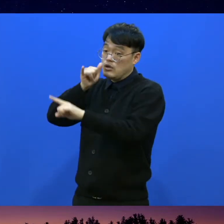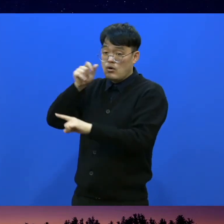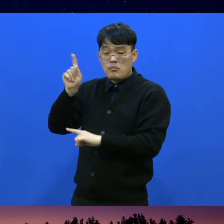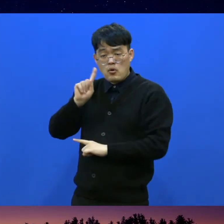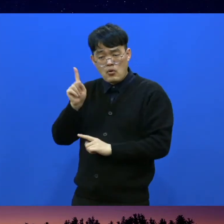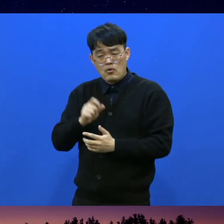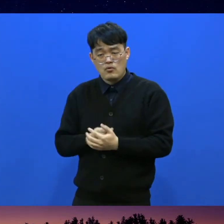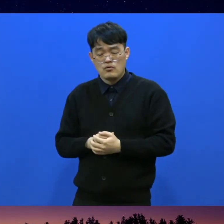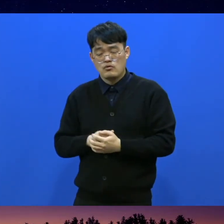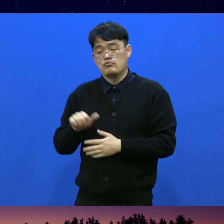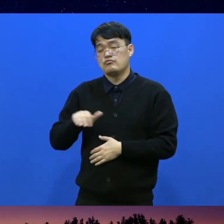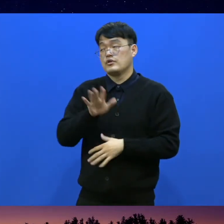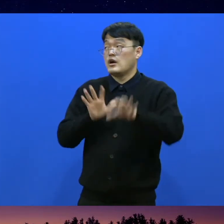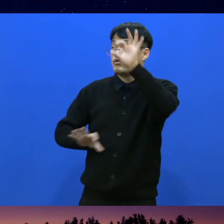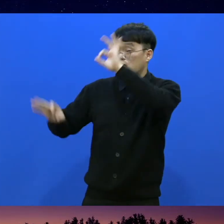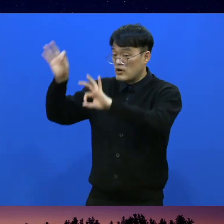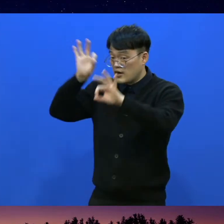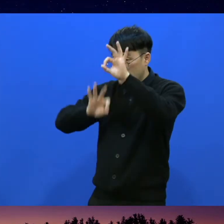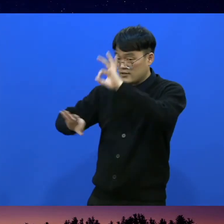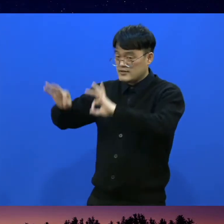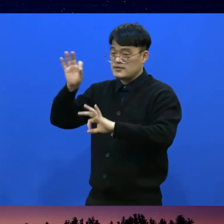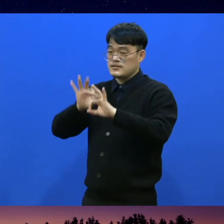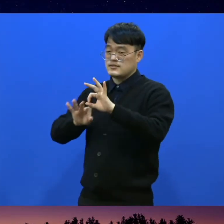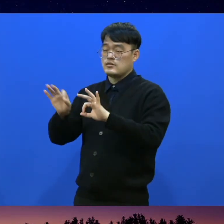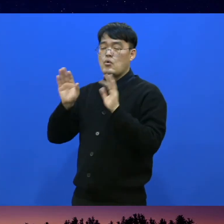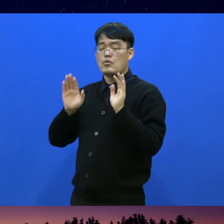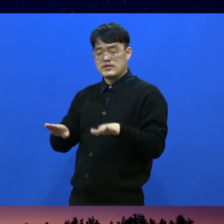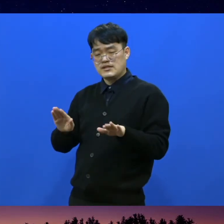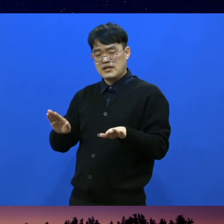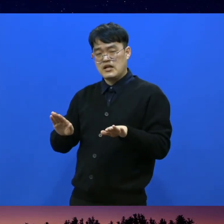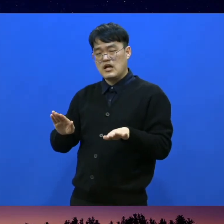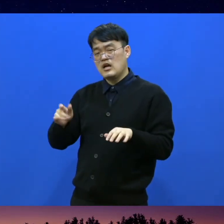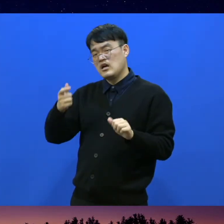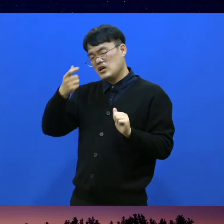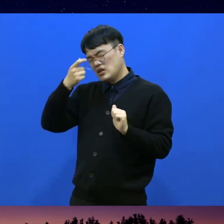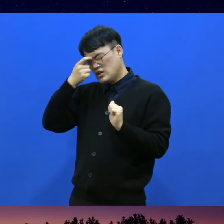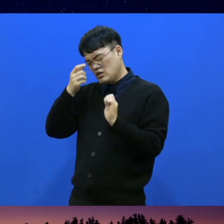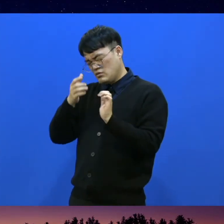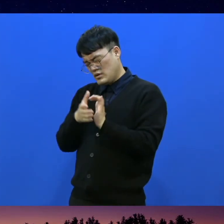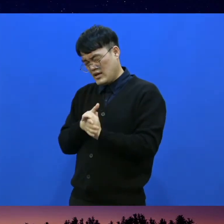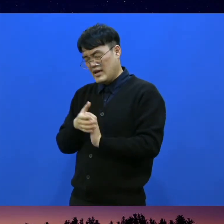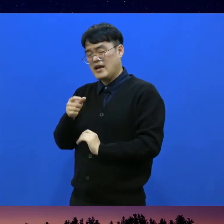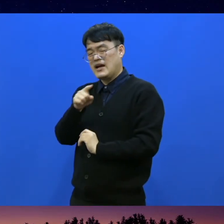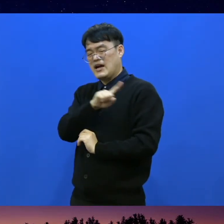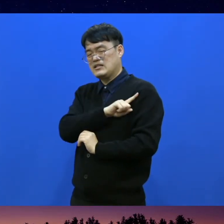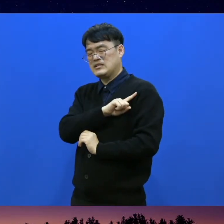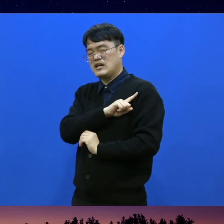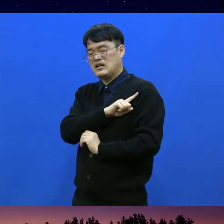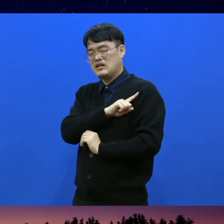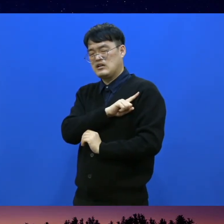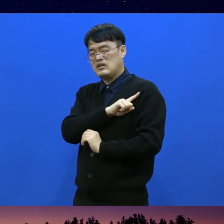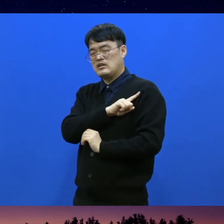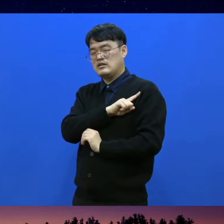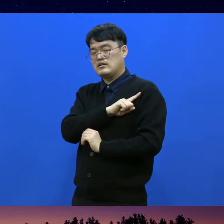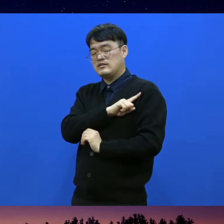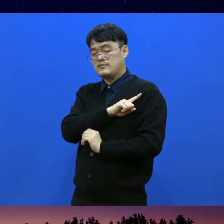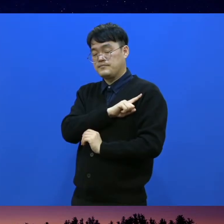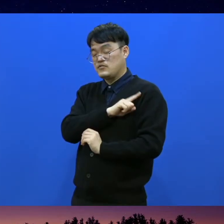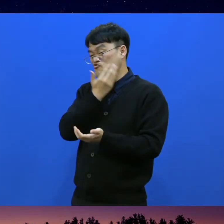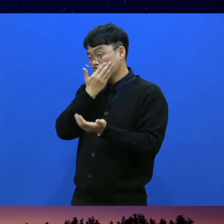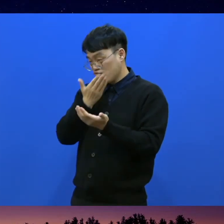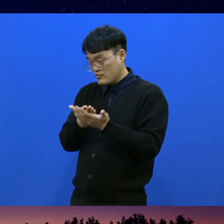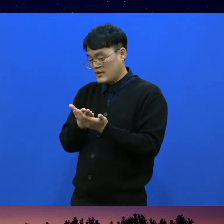구할 것인가? 우리가 구할 것은 오늘 기도의 가장 클라이막스가 뭐냐? 우리 주님이